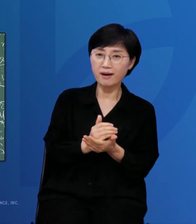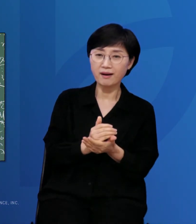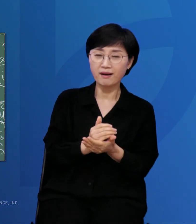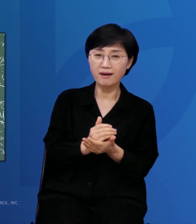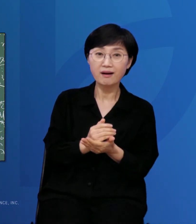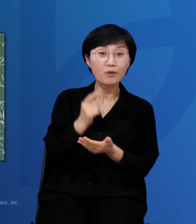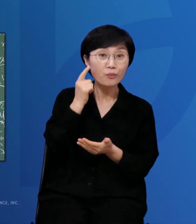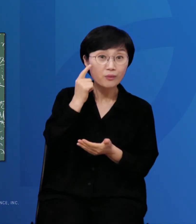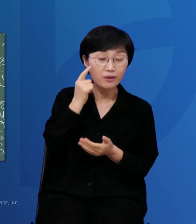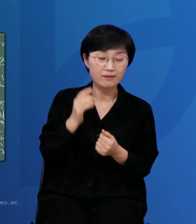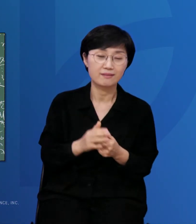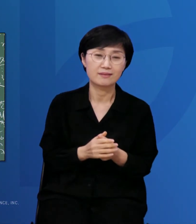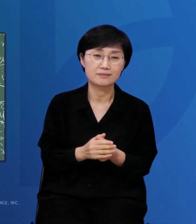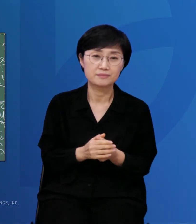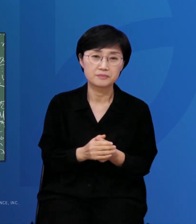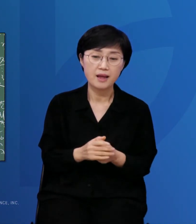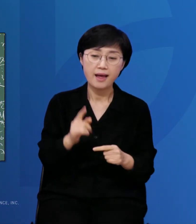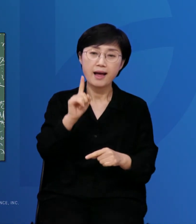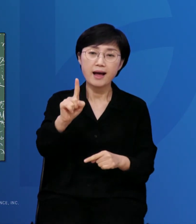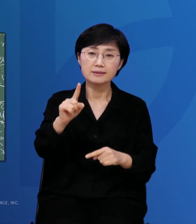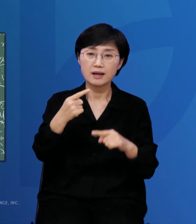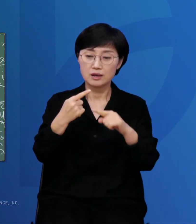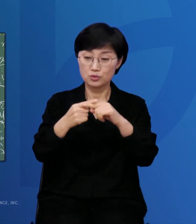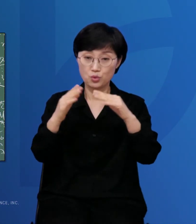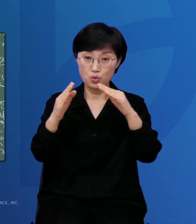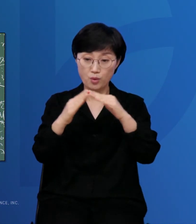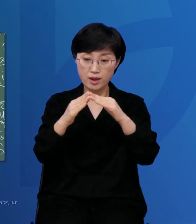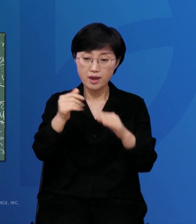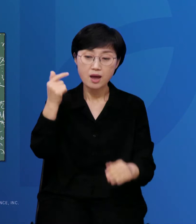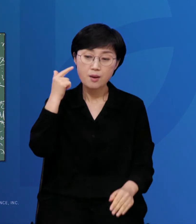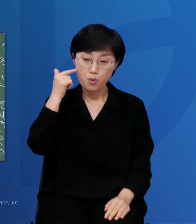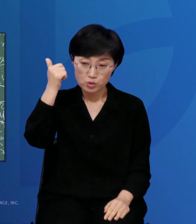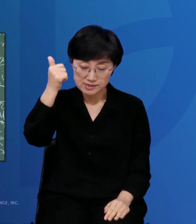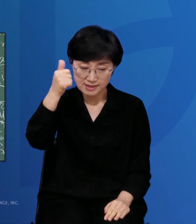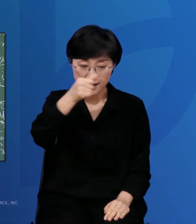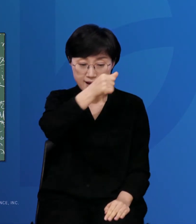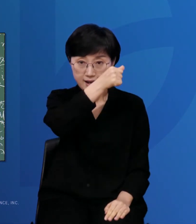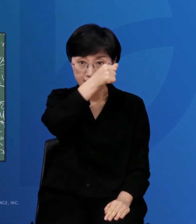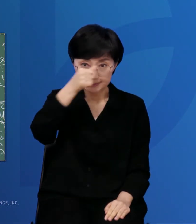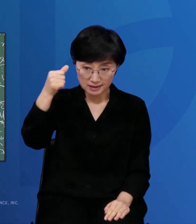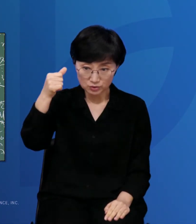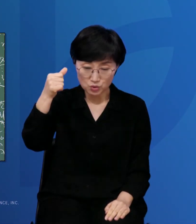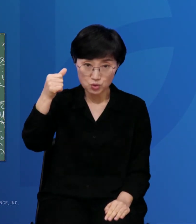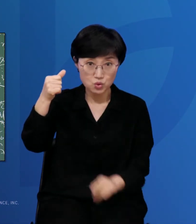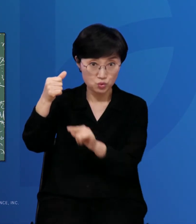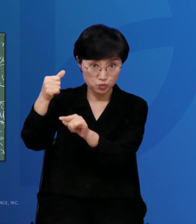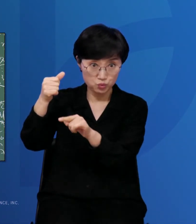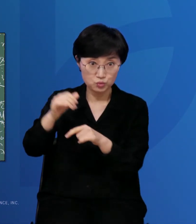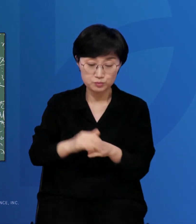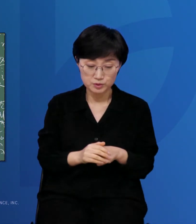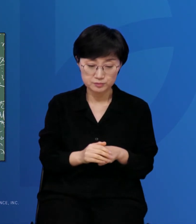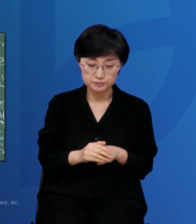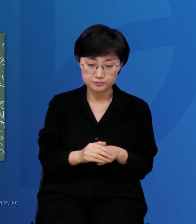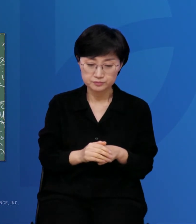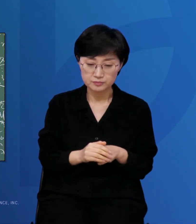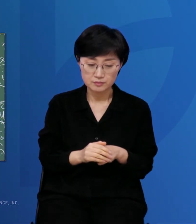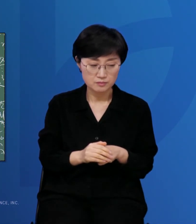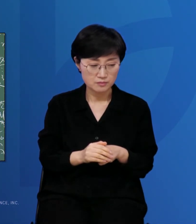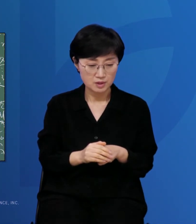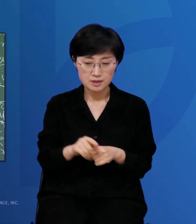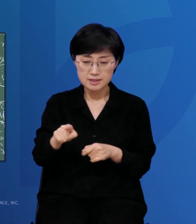大邱汉德教会，我去了一看，大吃一惊。 그 지금 목사님하고 장로님들이 우리가 집회하는 이게 제가 집회로 가는 게 세계화가 된다는 이걸